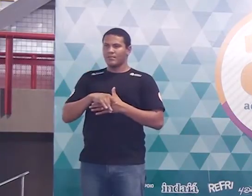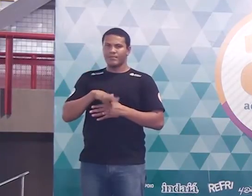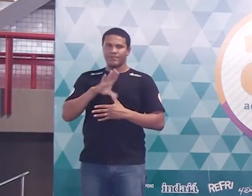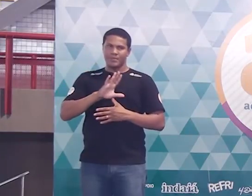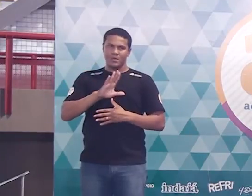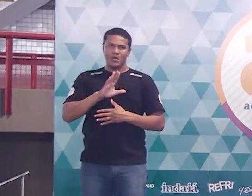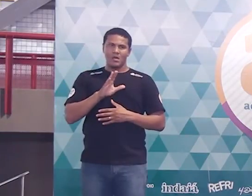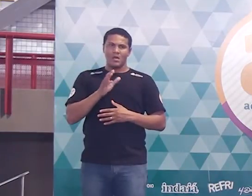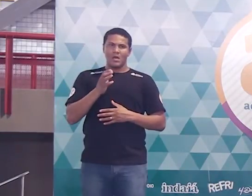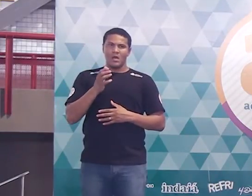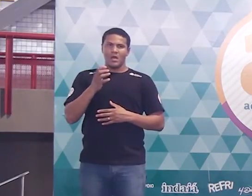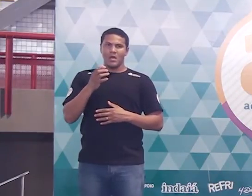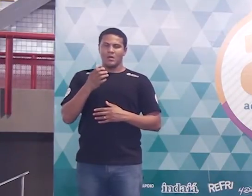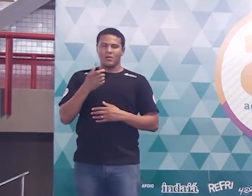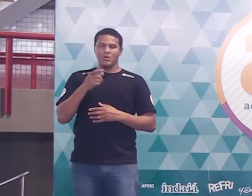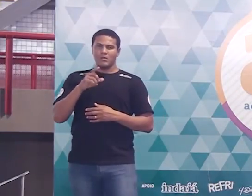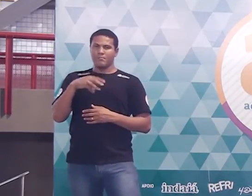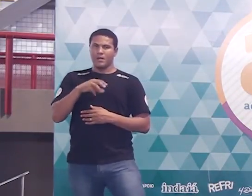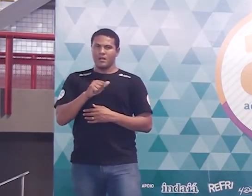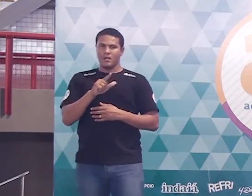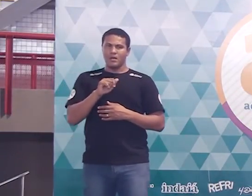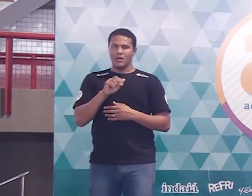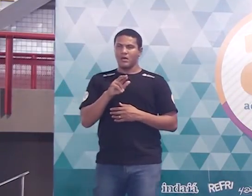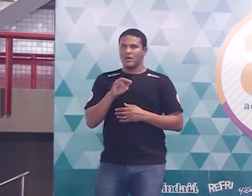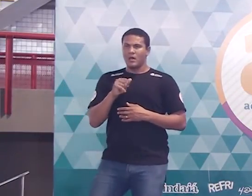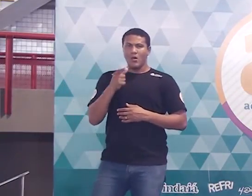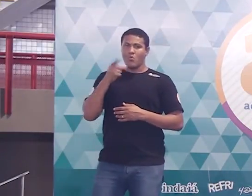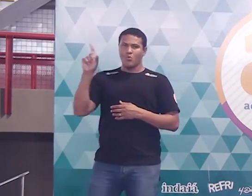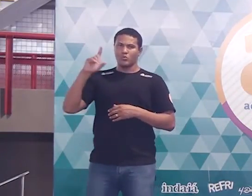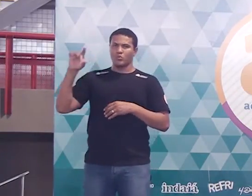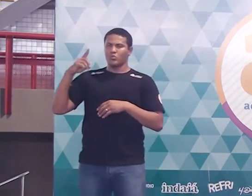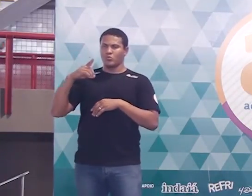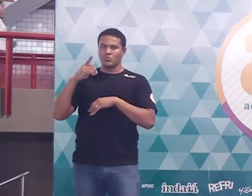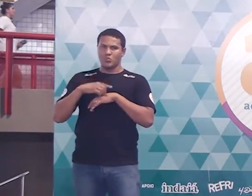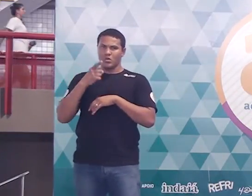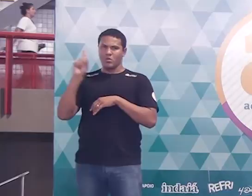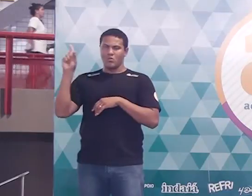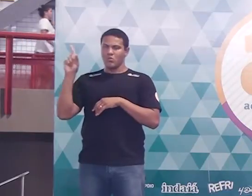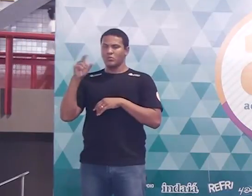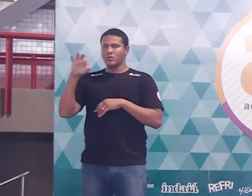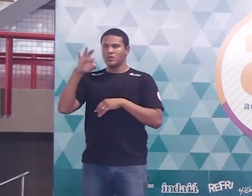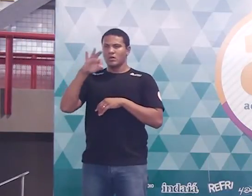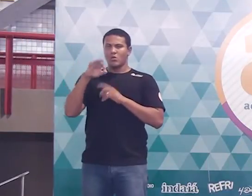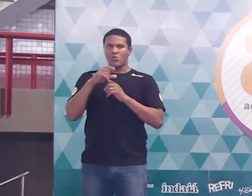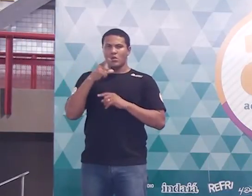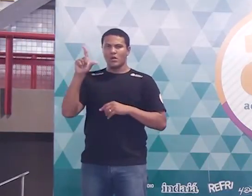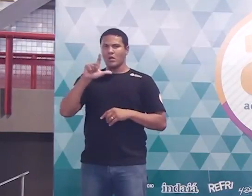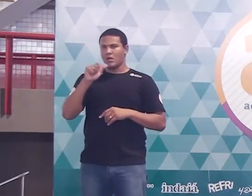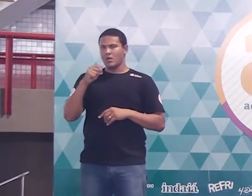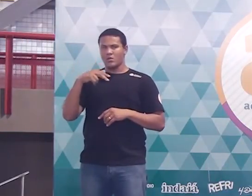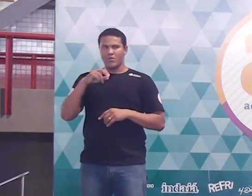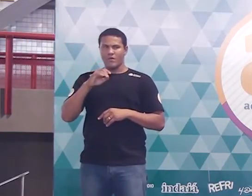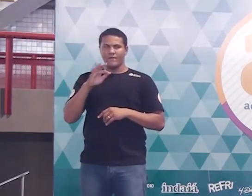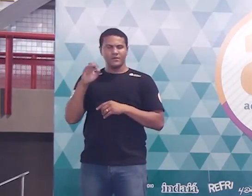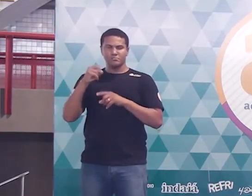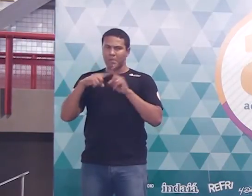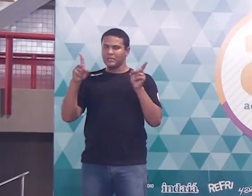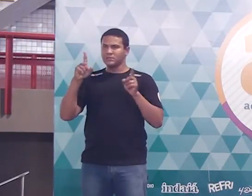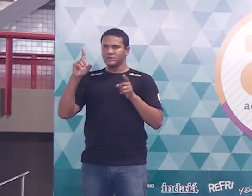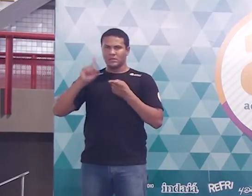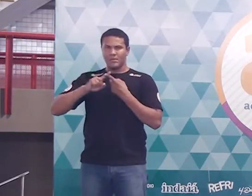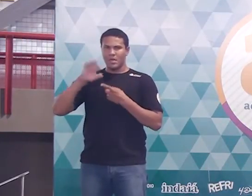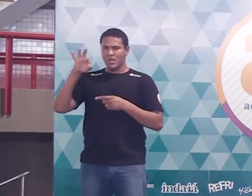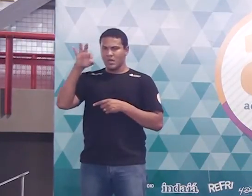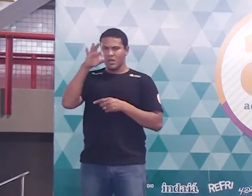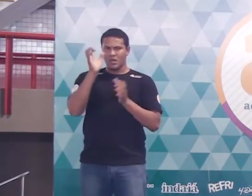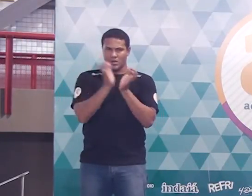o Aedes. É um outro mosquito, mas é um mosquito também. Certo? É o Anopheles. Mas é mosquito também. Por isso,